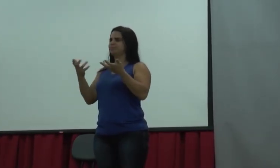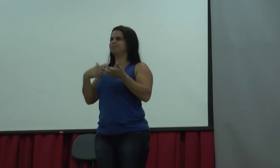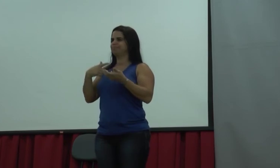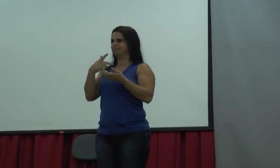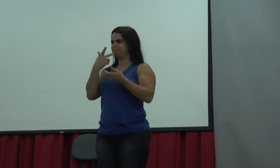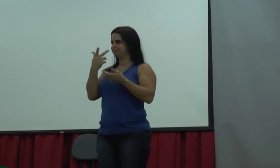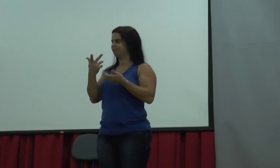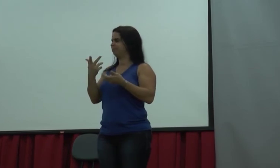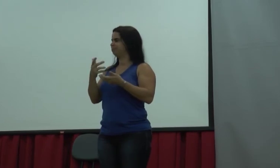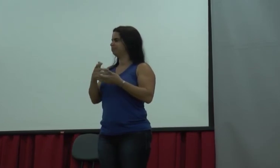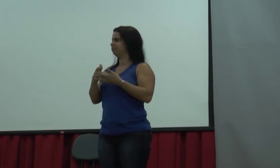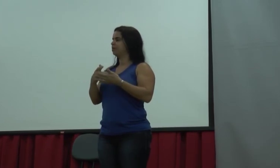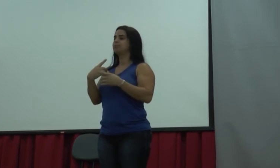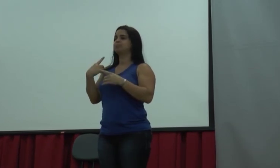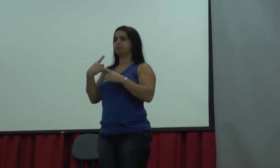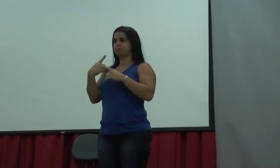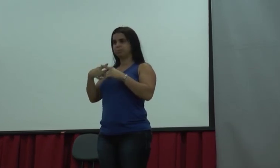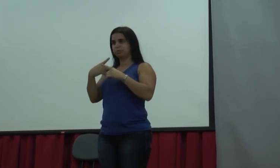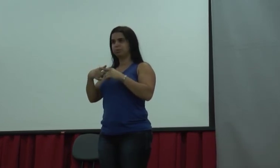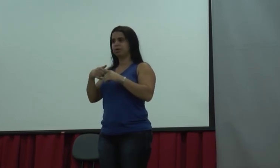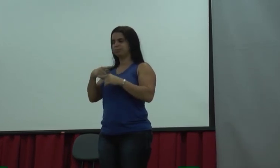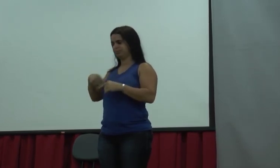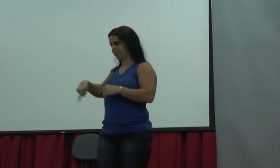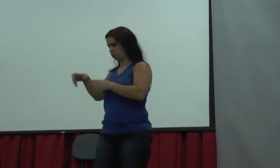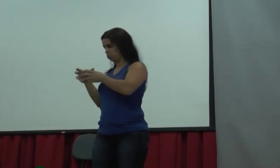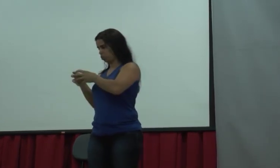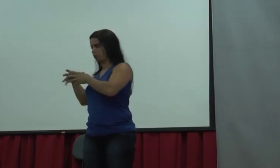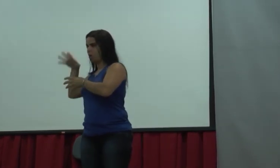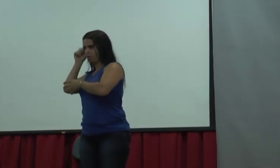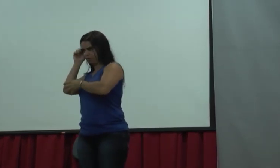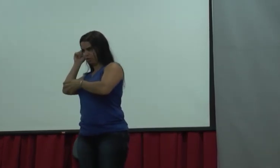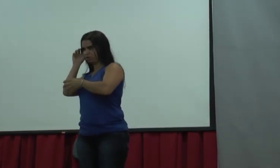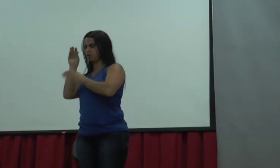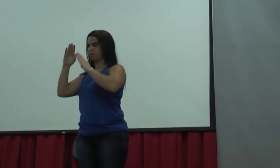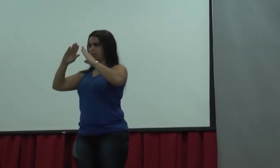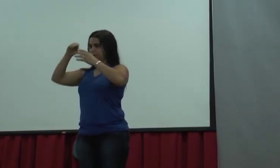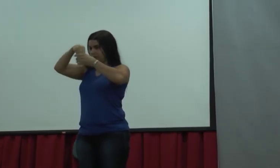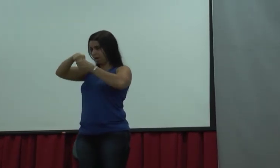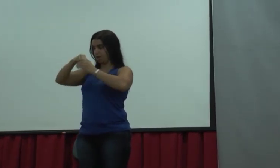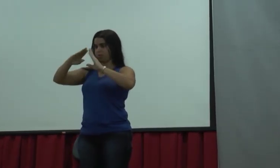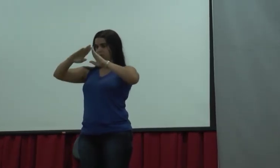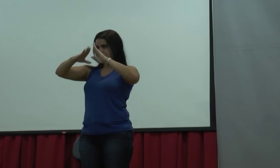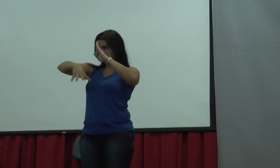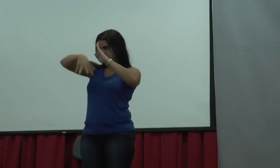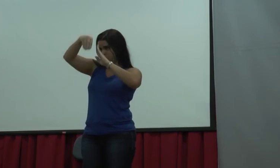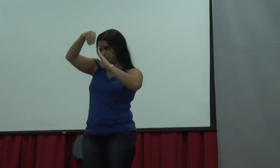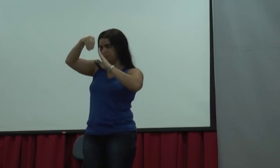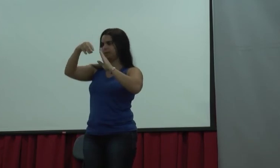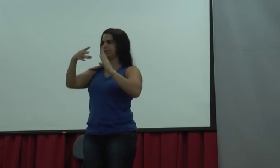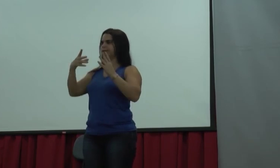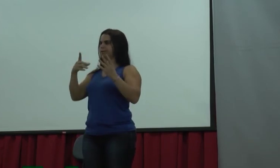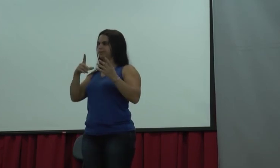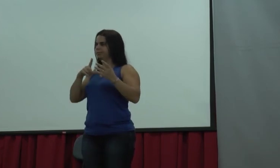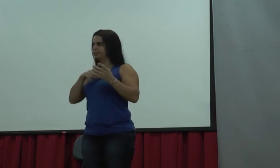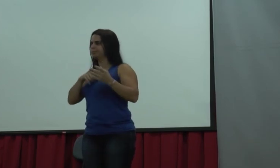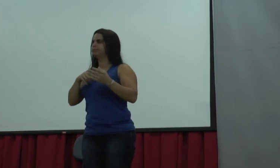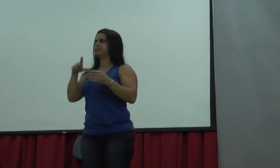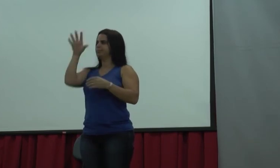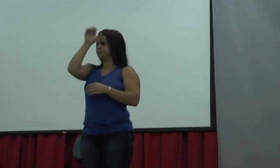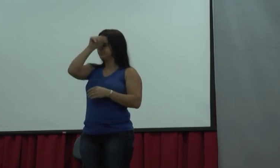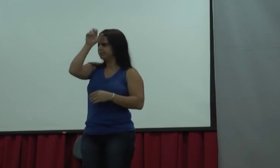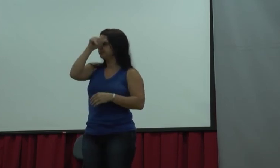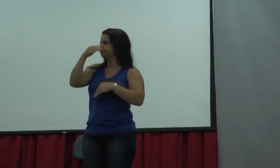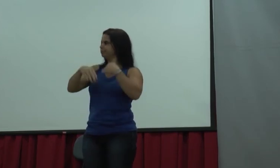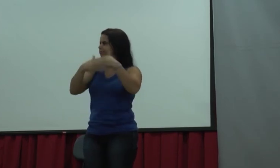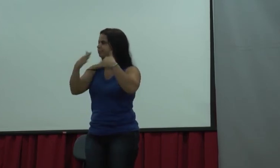Porque a gente, enquanto ouvinte na casa espírita, a gente, né, vai para o mundo de cidade, para a evangelização,